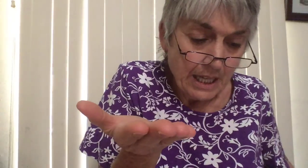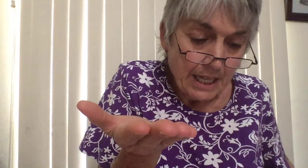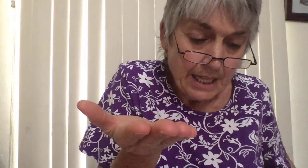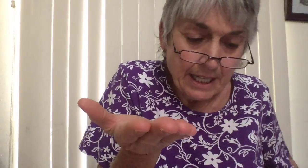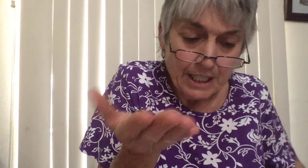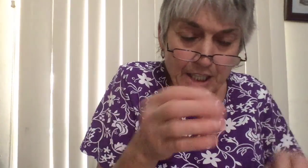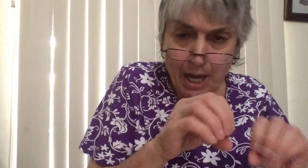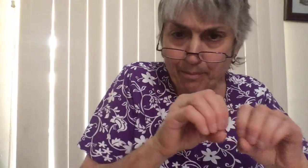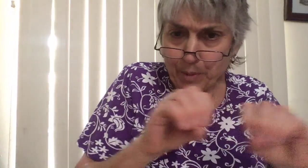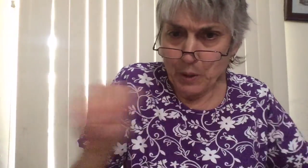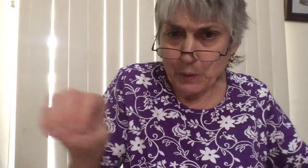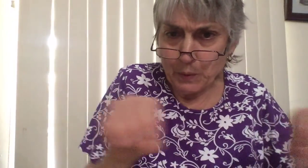Il n'y a plus.